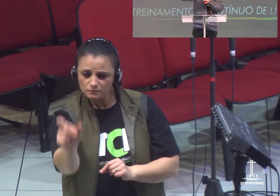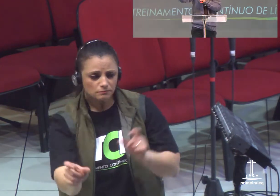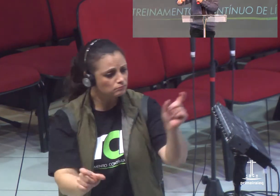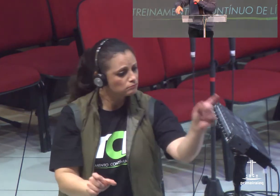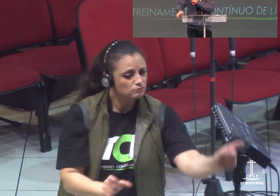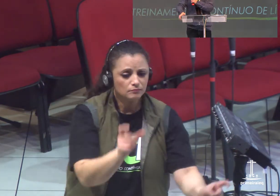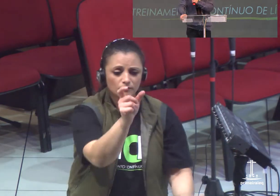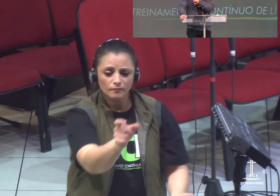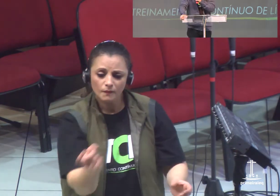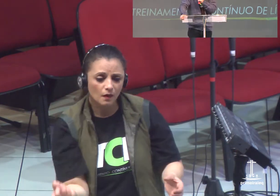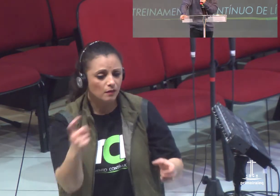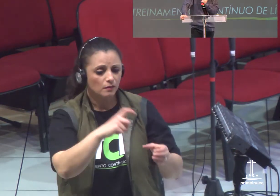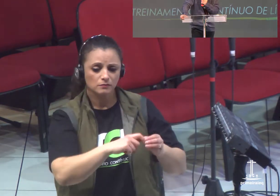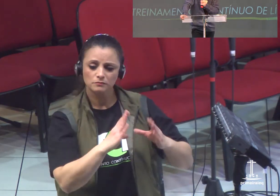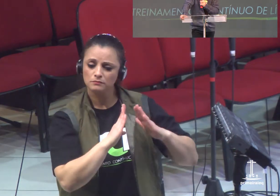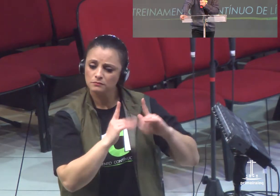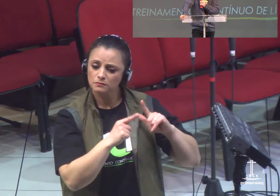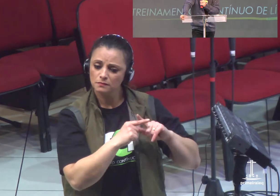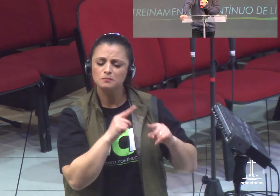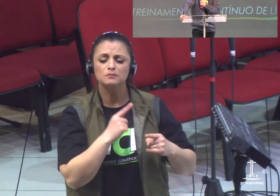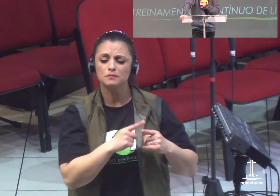porque eles cuidavam dos recém-nascidos.